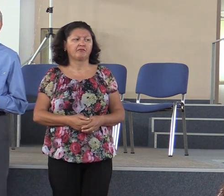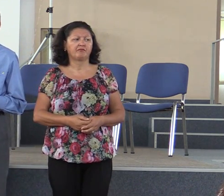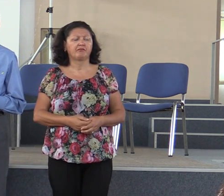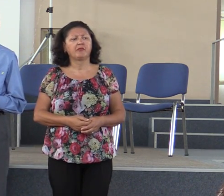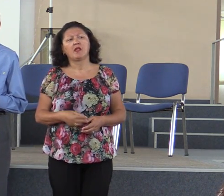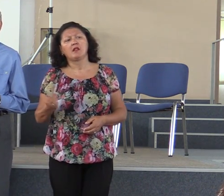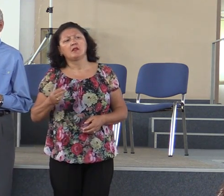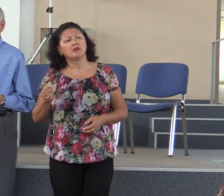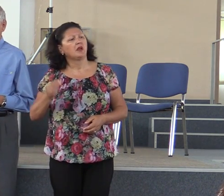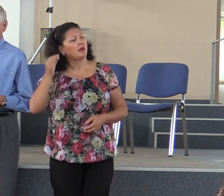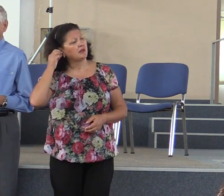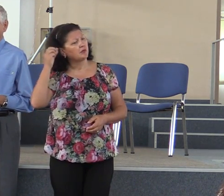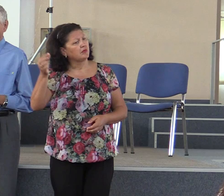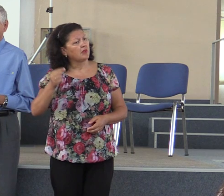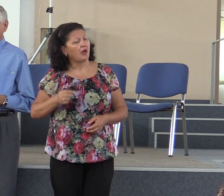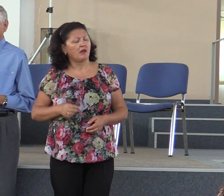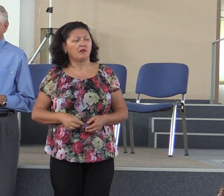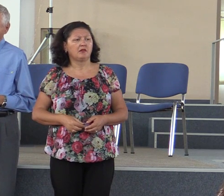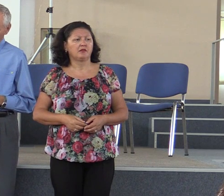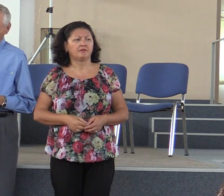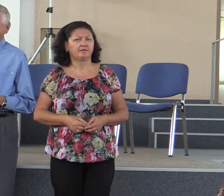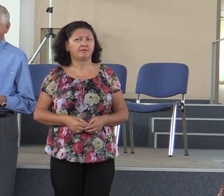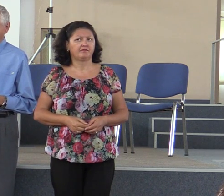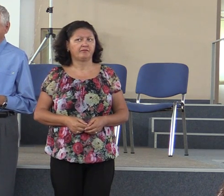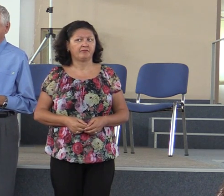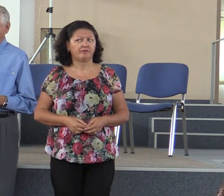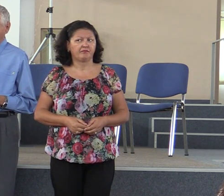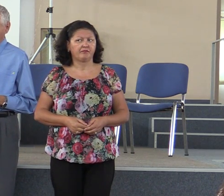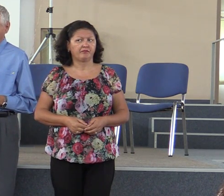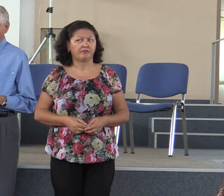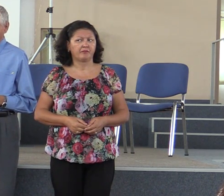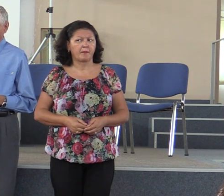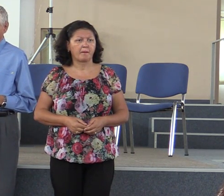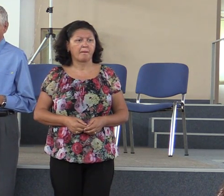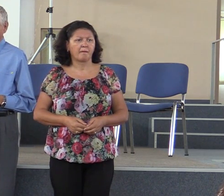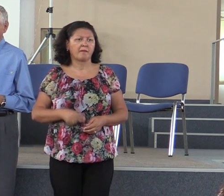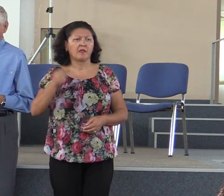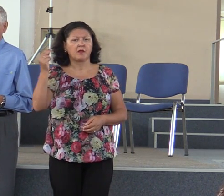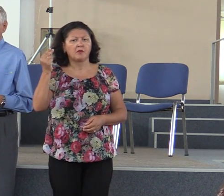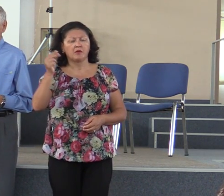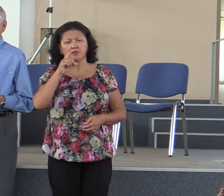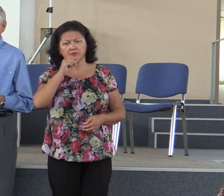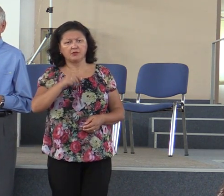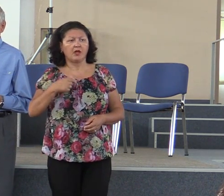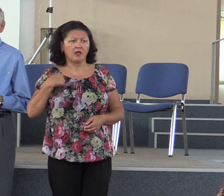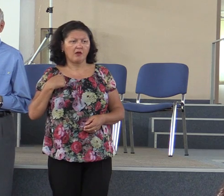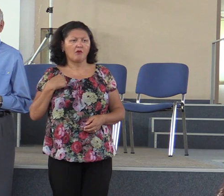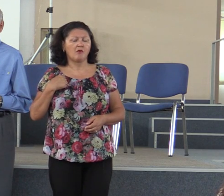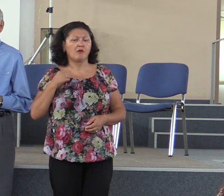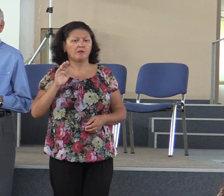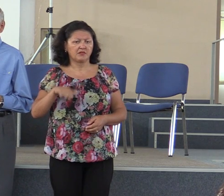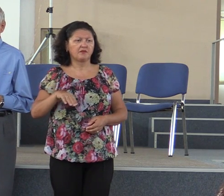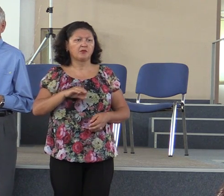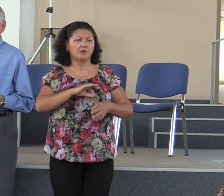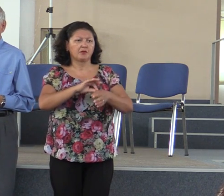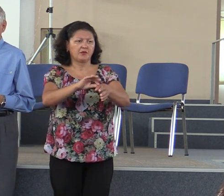asculta faraonul la mine? And God said to him, și Domnul îi spune, "I will be with you." Eu voi fi cu tine.